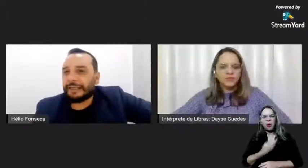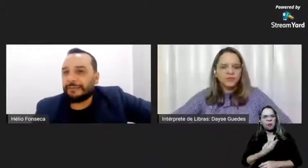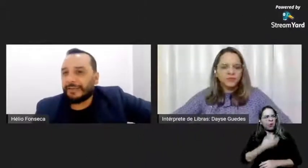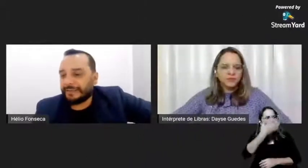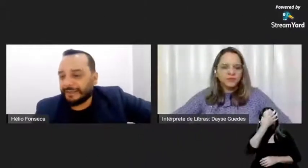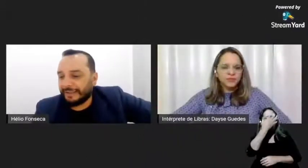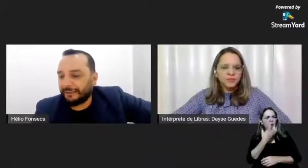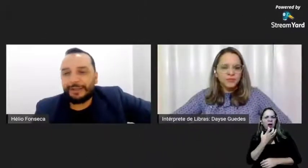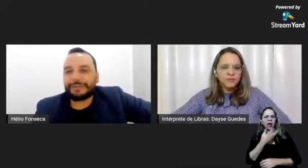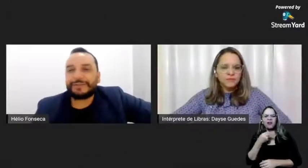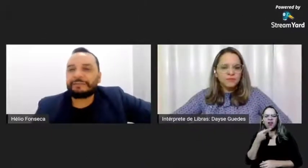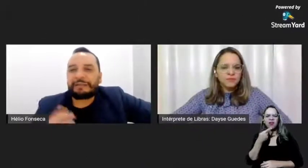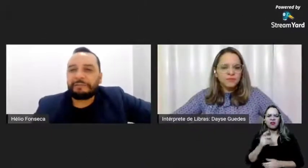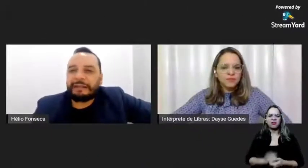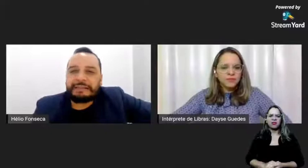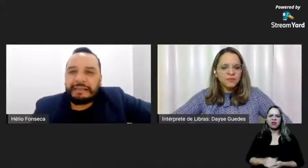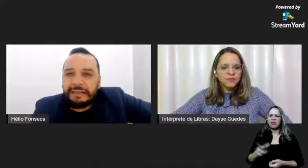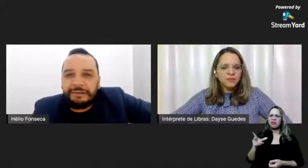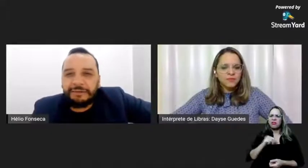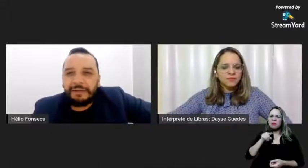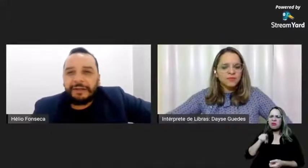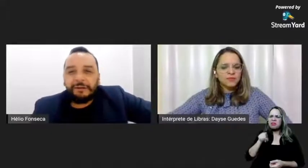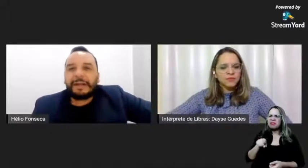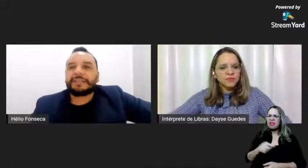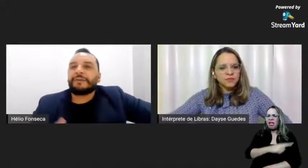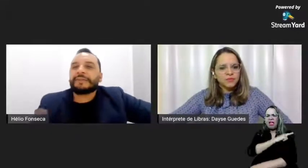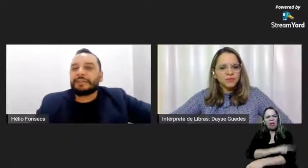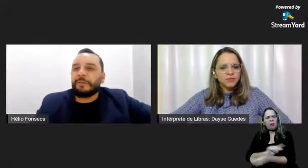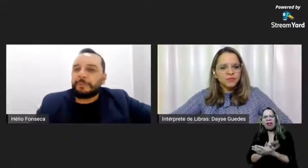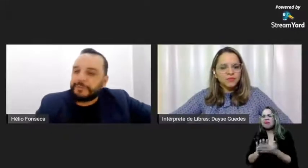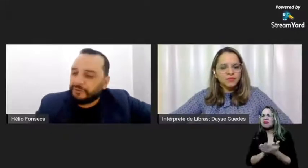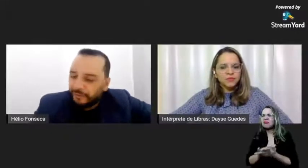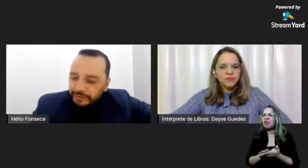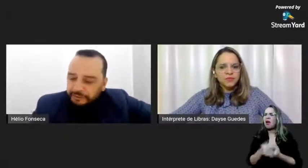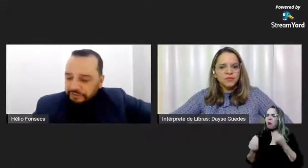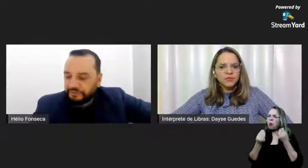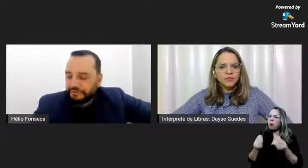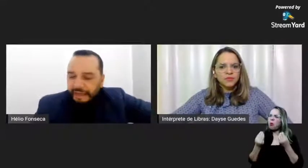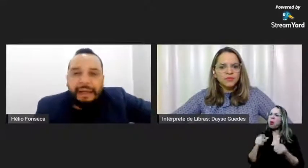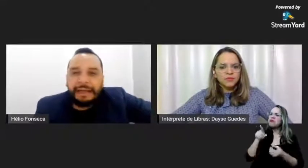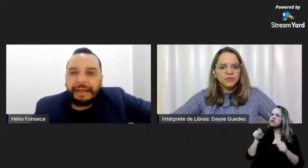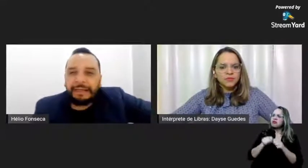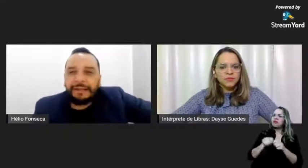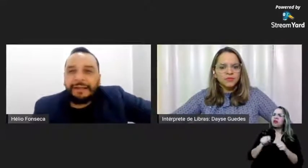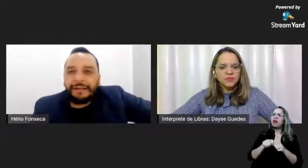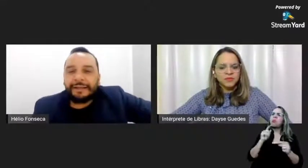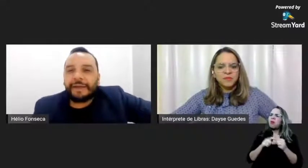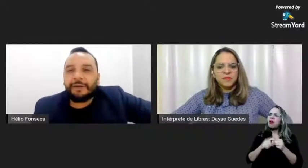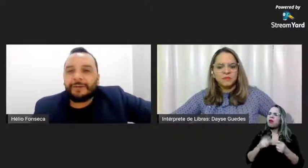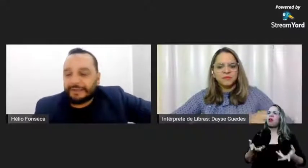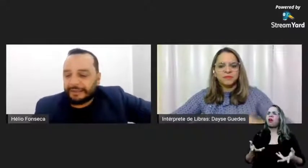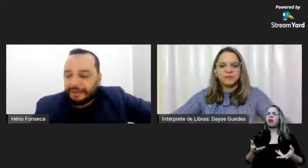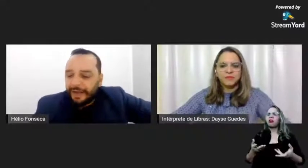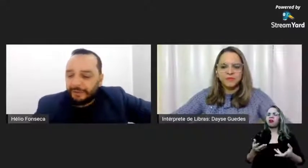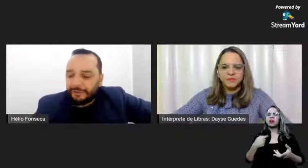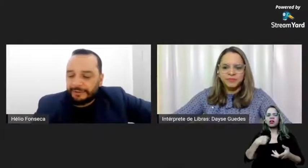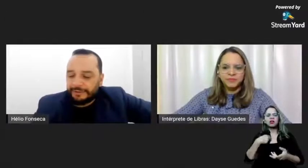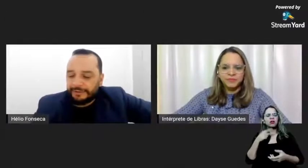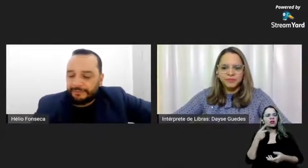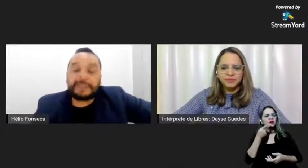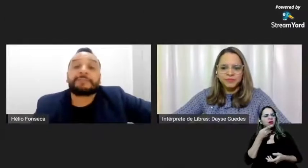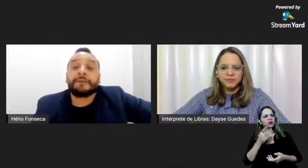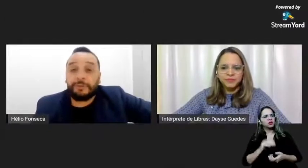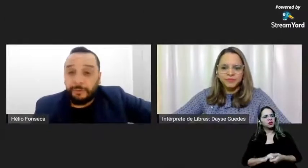mesmo, assim. Ele falava assim que você não tem educação, como é que você faz isso com uma pessoa surdo-cega? E aí eu falei assim,